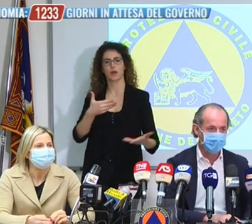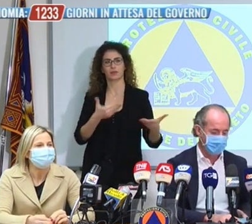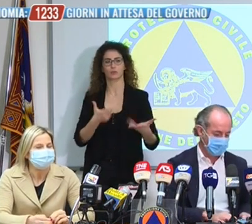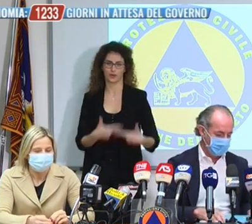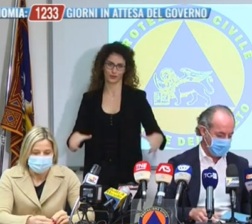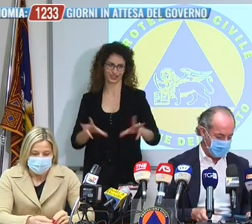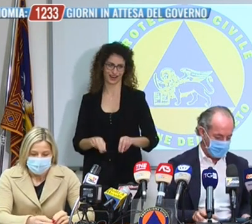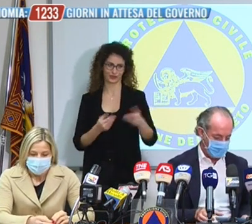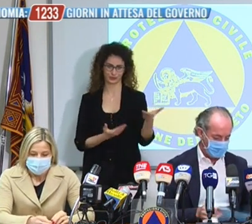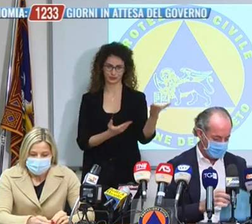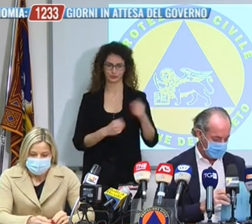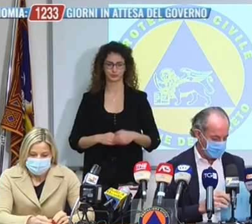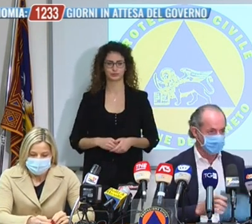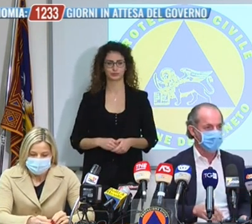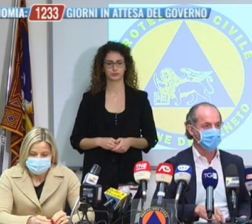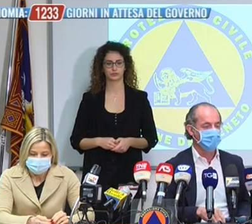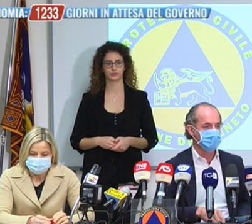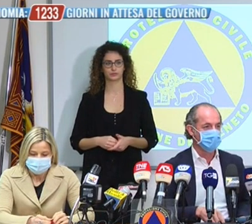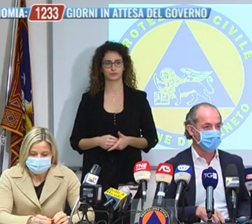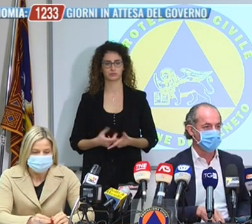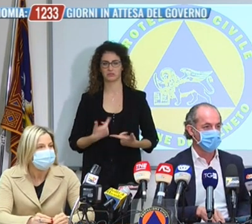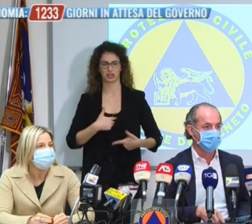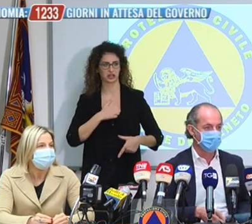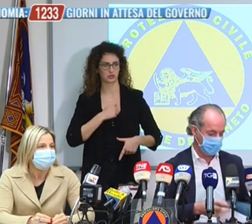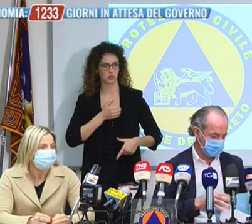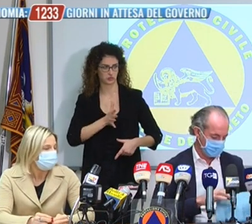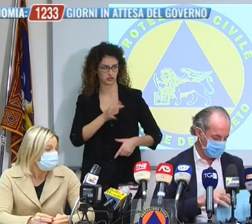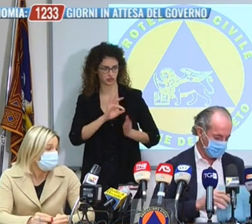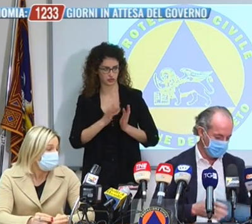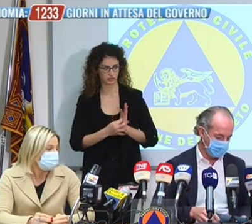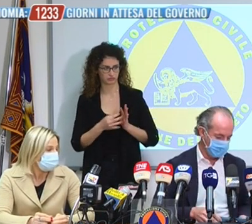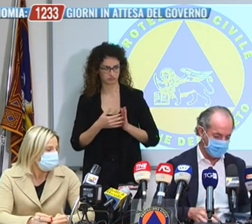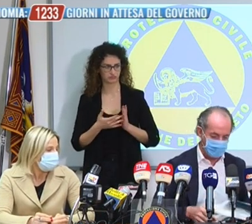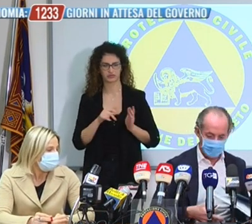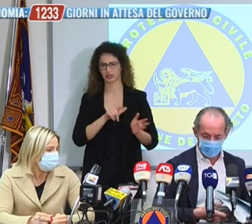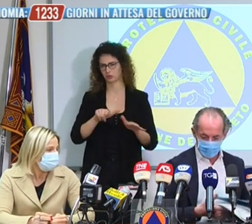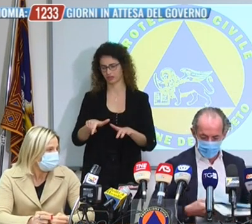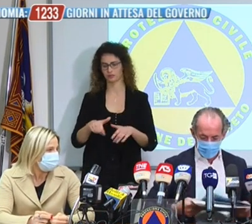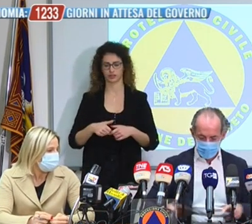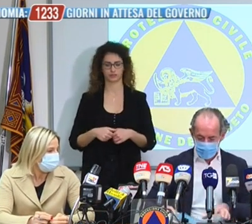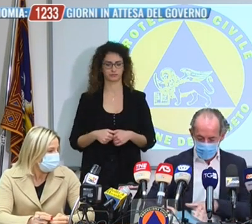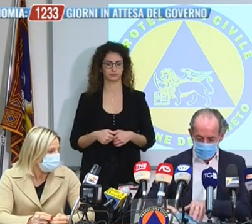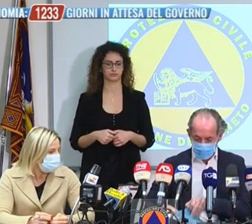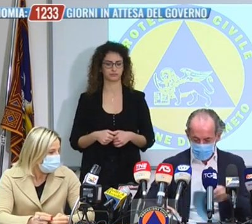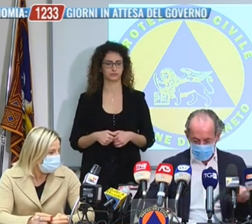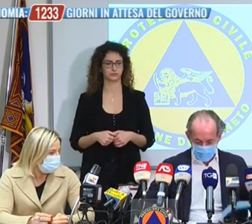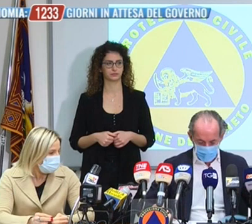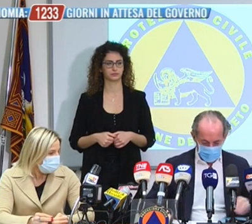bentornato, e dopo questo periodo saranno 15 giorni più o meno, sì, un paio di settimane, e